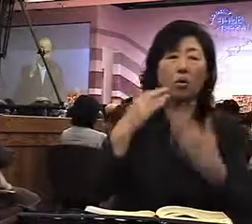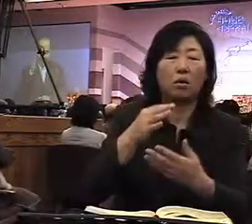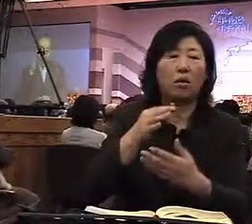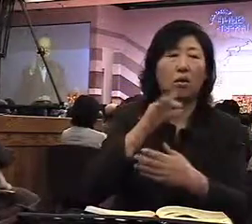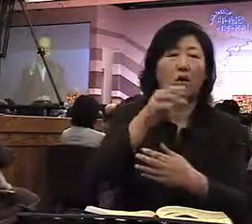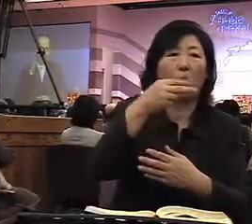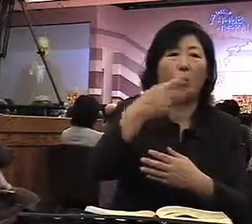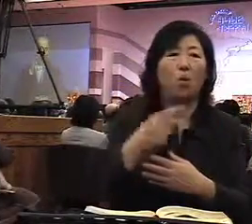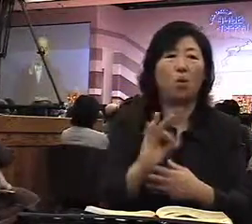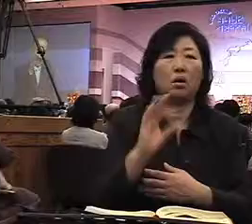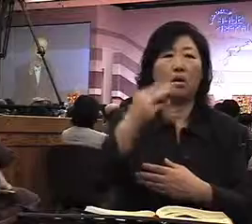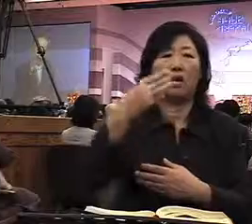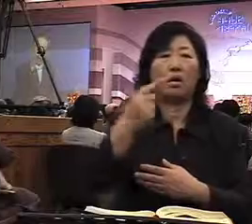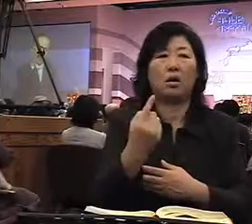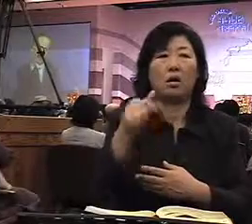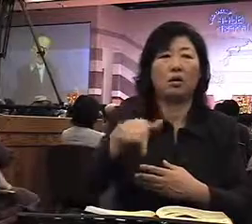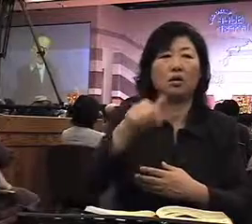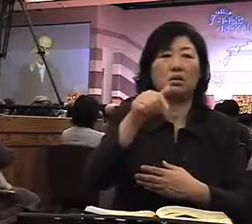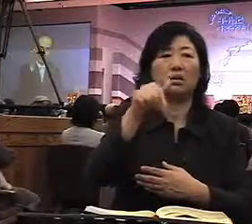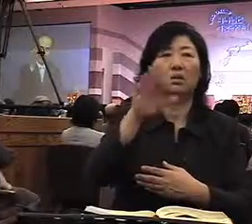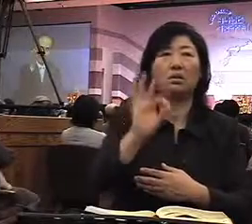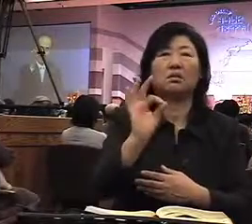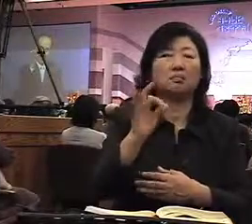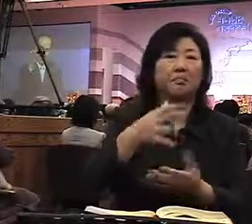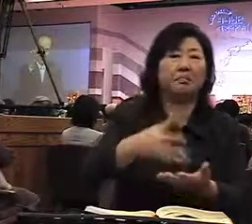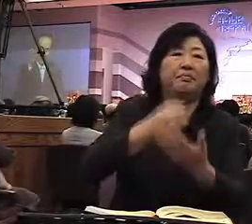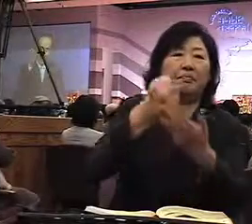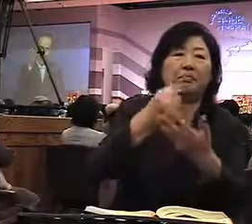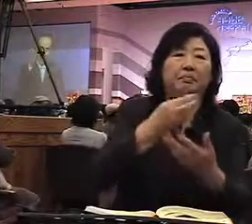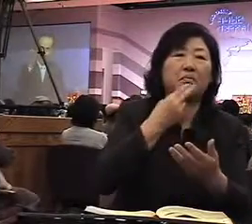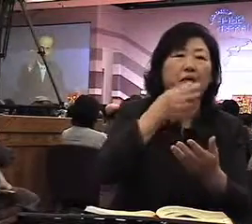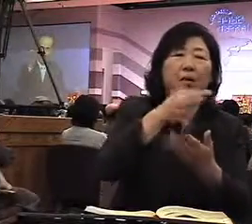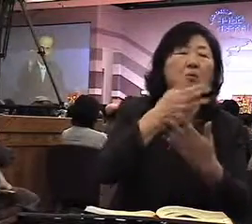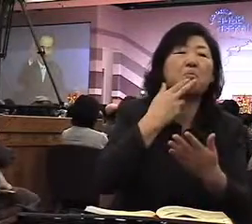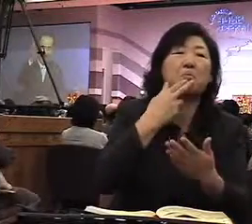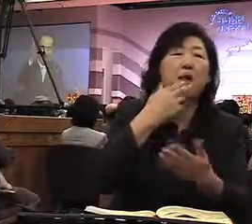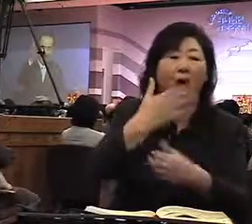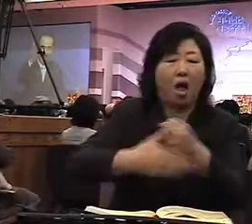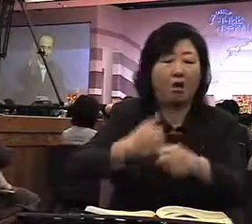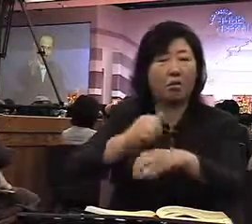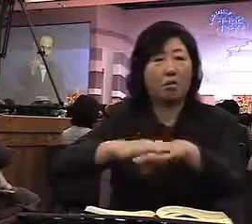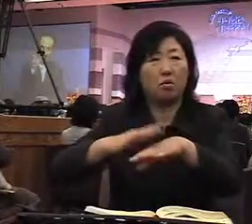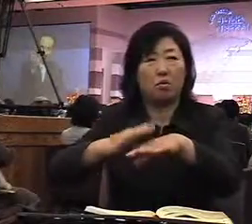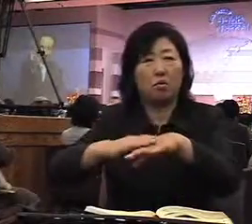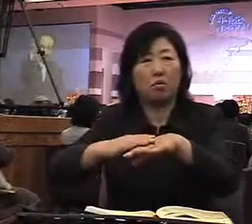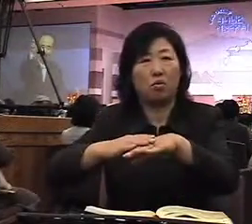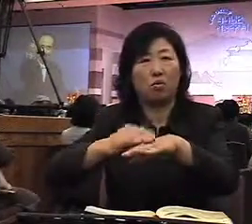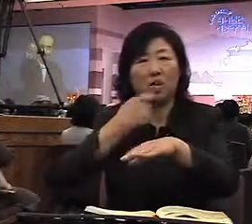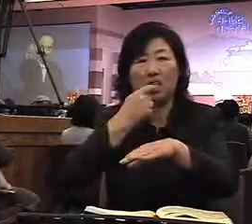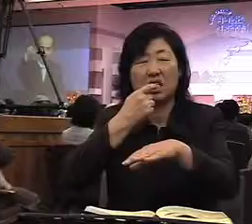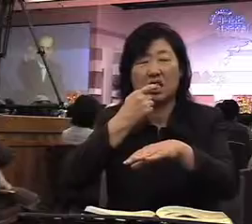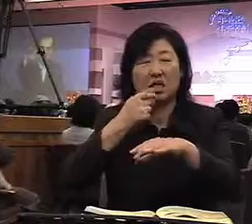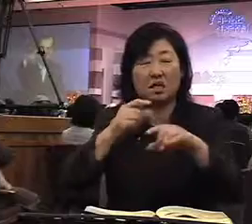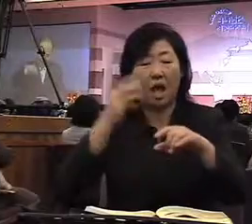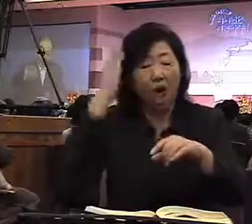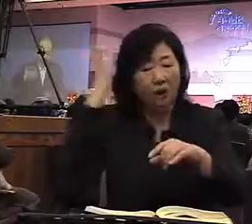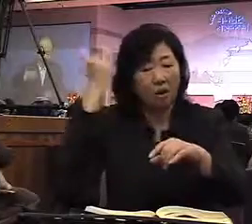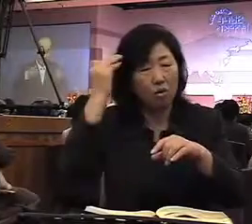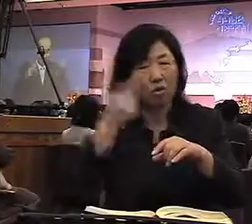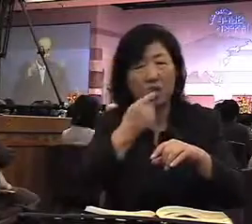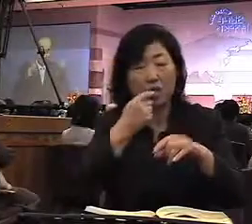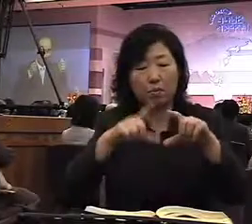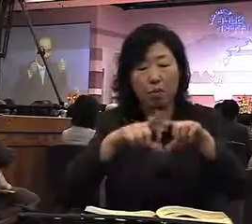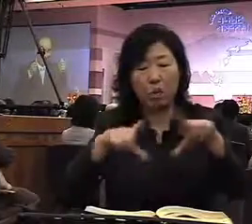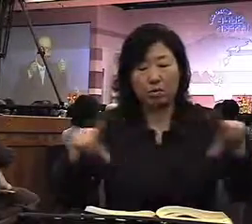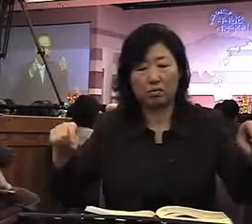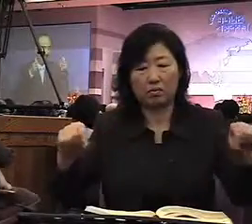여러분, 나 이런 경험을 했습니다. 하나님의 손을 봤어요. 하나님의 손이 한국 봉투 길쭉한 것을 드시고 저에게 주더라고요.